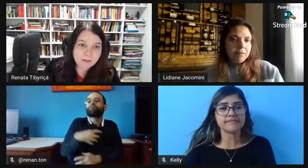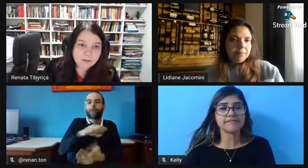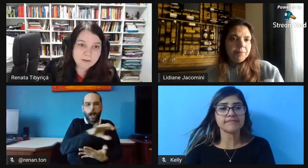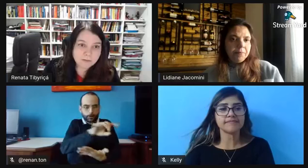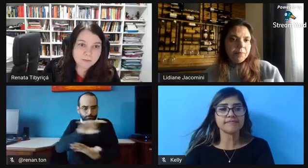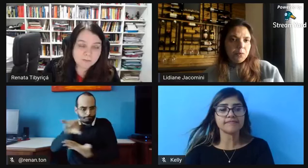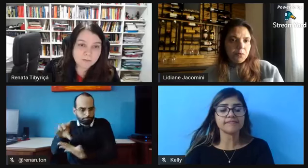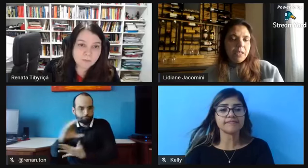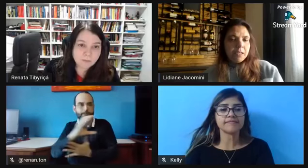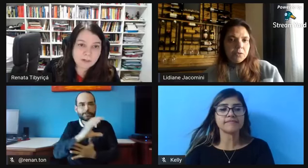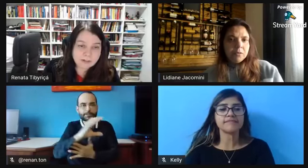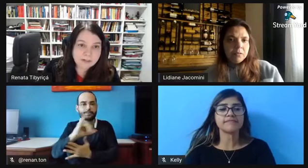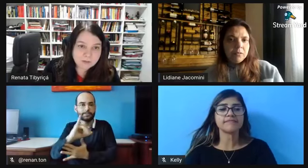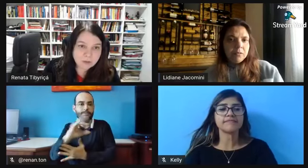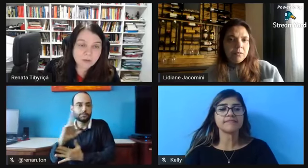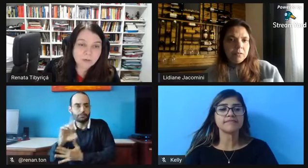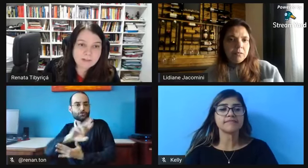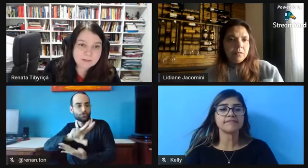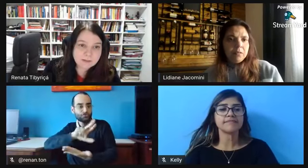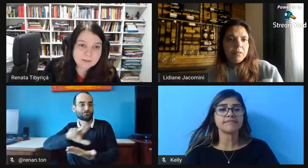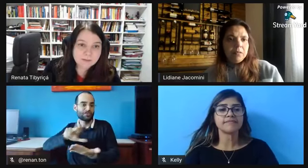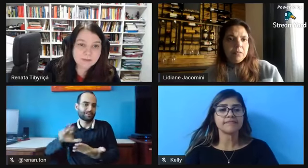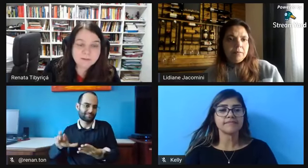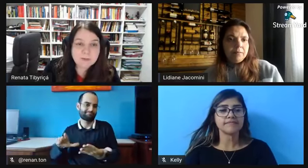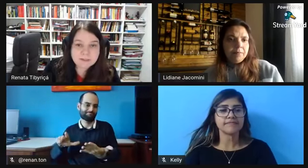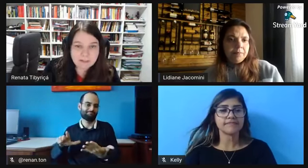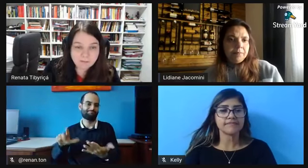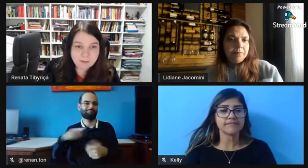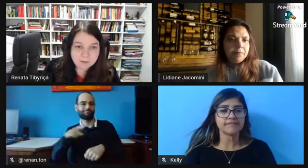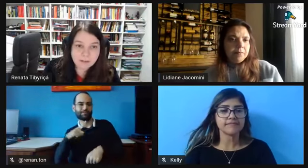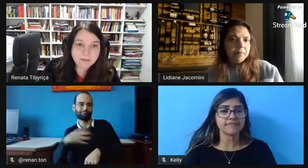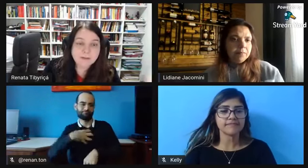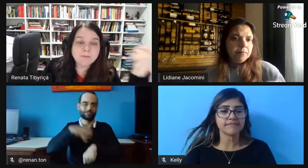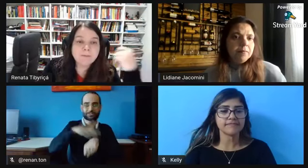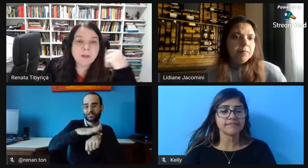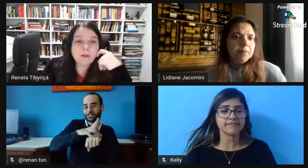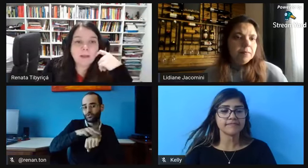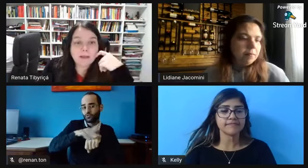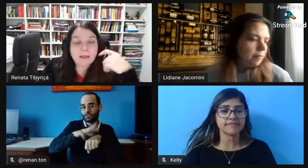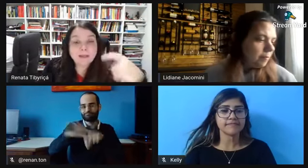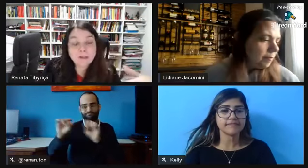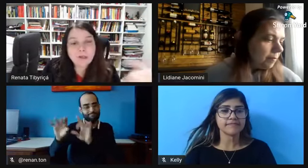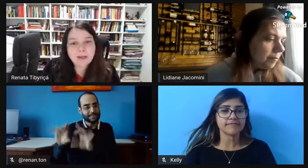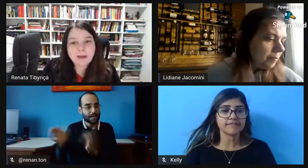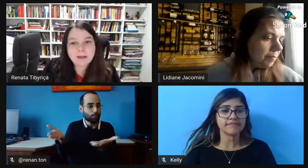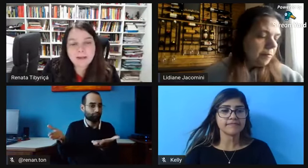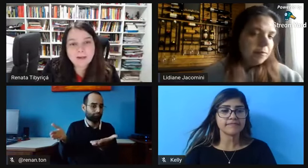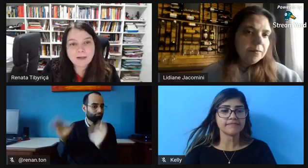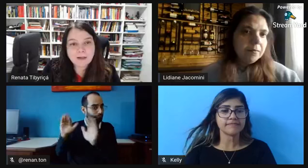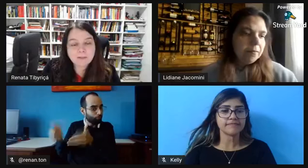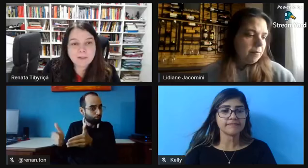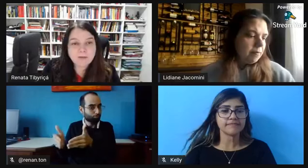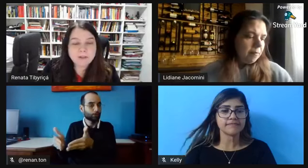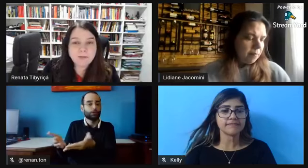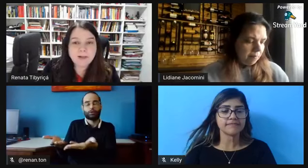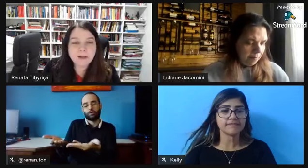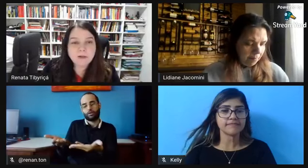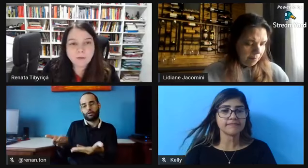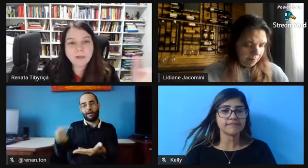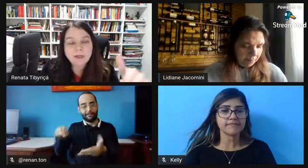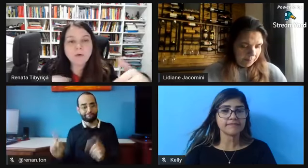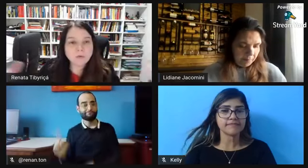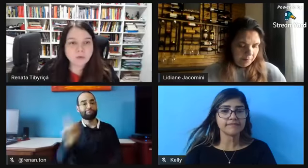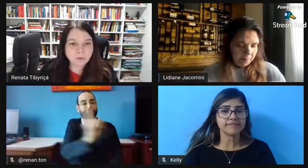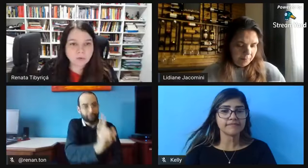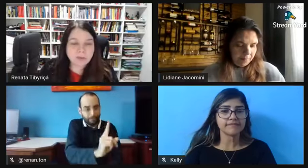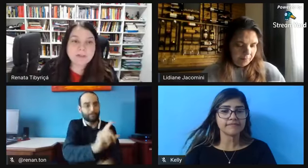CID, uma de doença específica, né? E aí ela tem que chegar lá e ela acaba tendo que explicar que